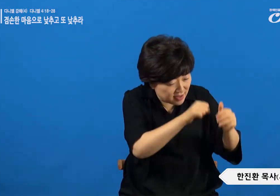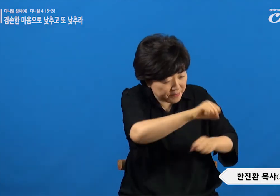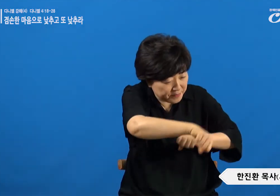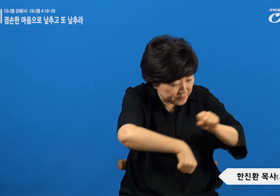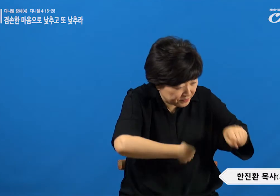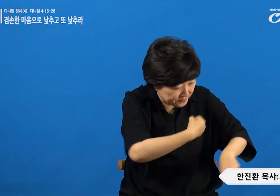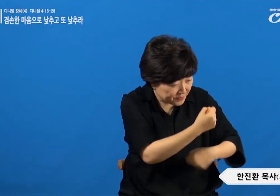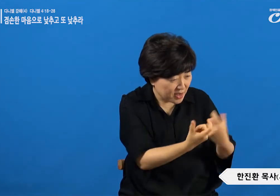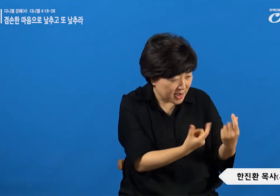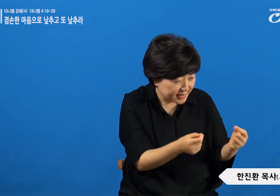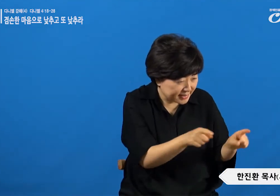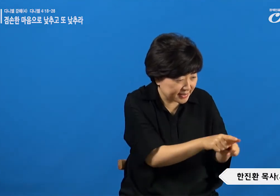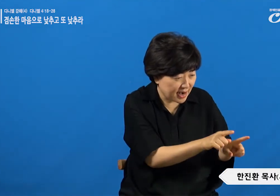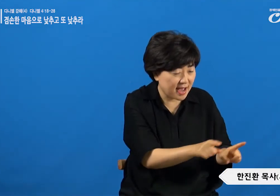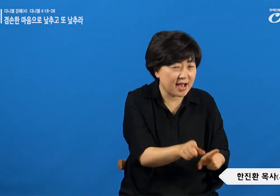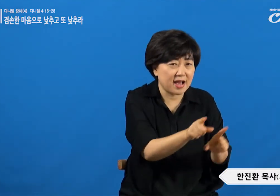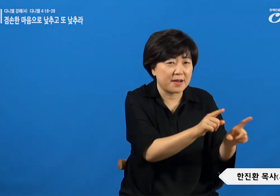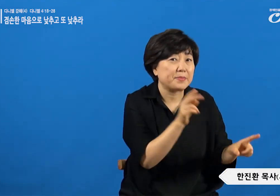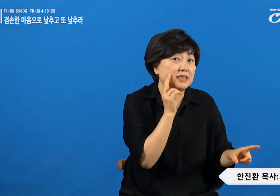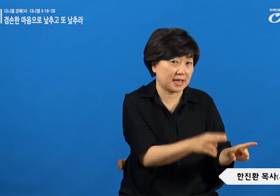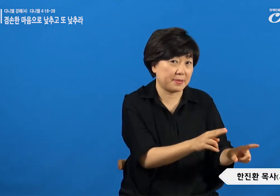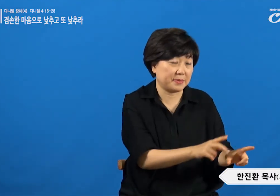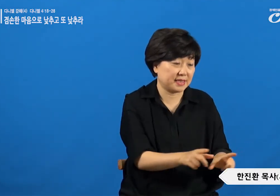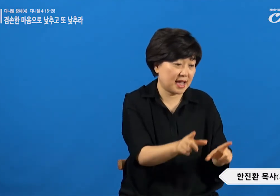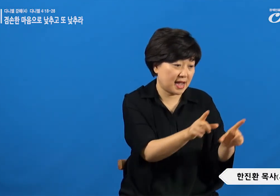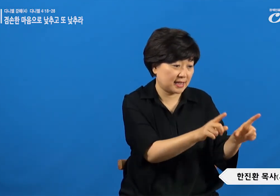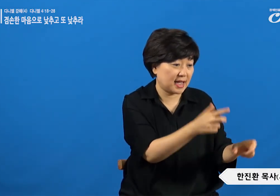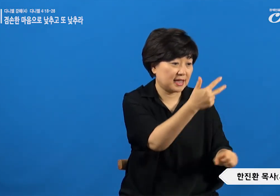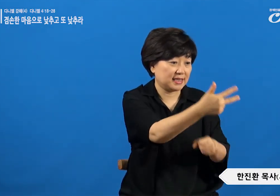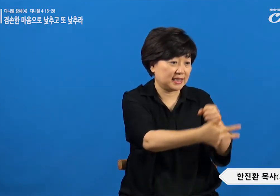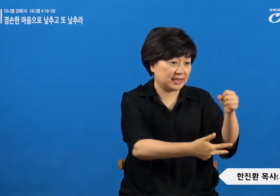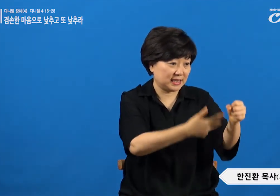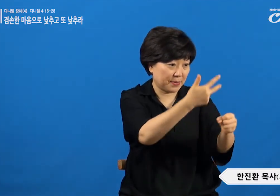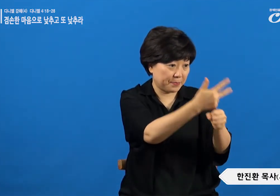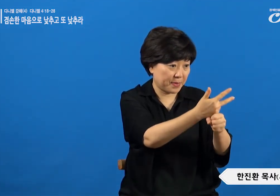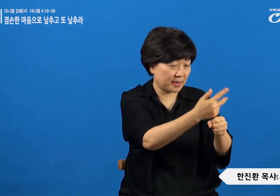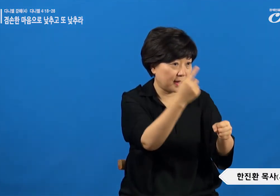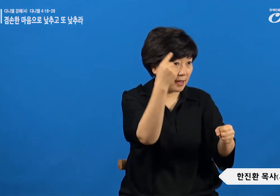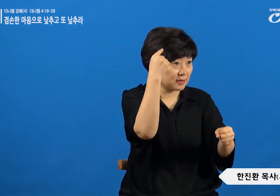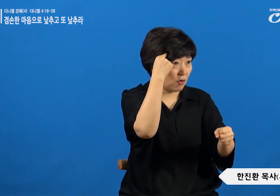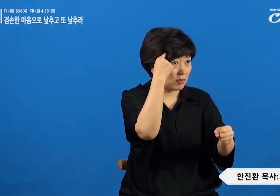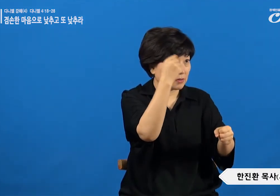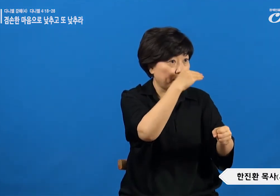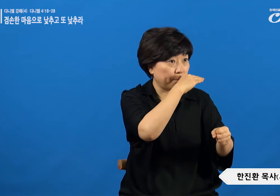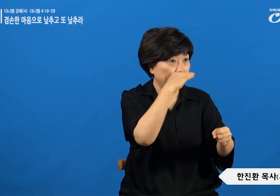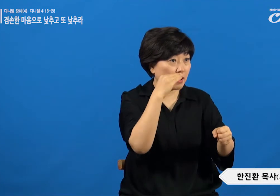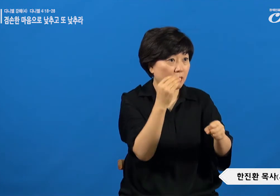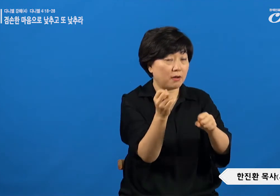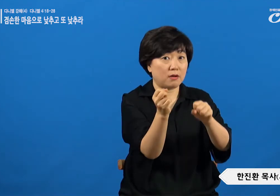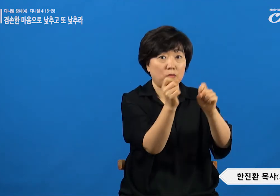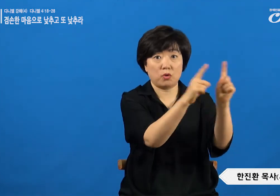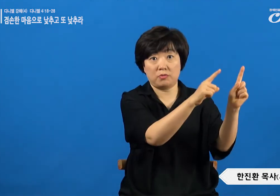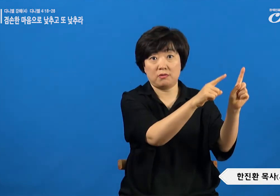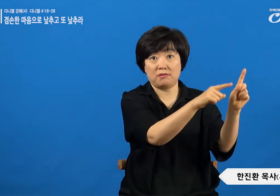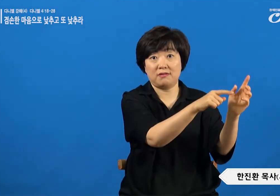사는 비참한 신세가 됐습니다. 그러다가 7년 만에 정신이 돌아왔습니다.